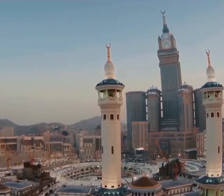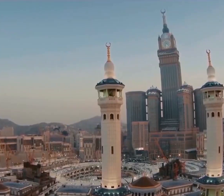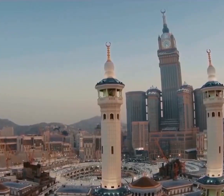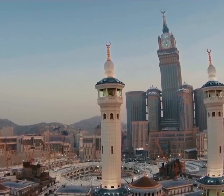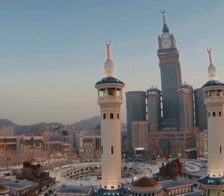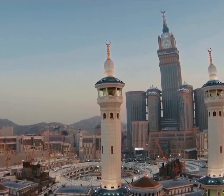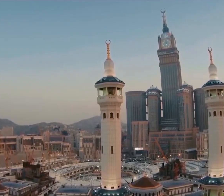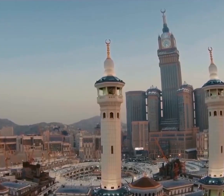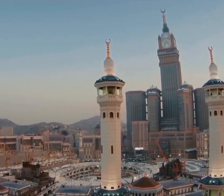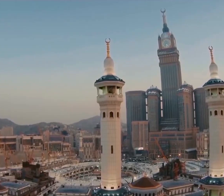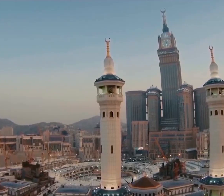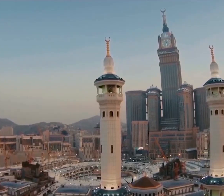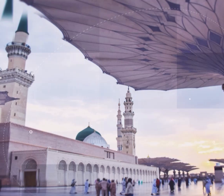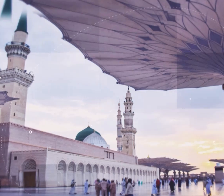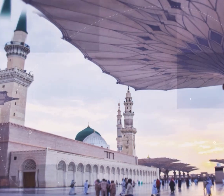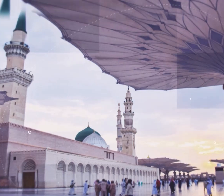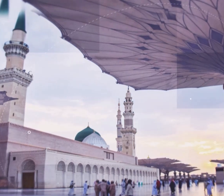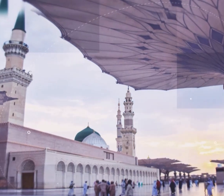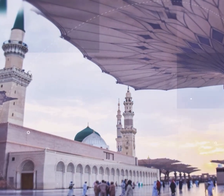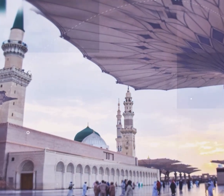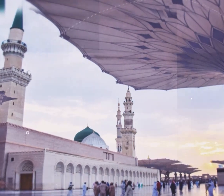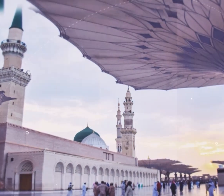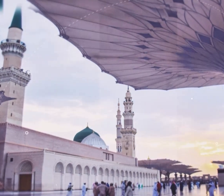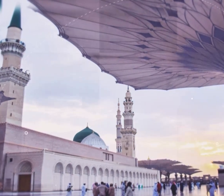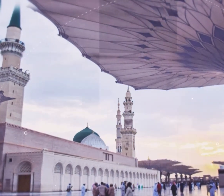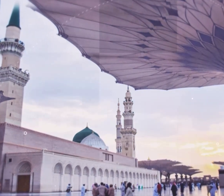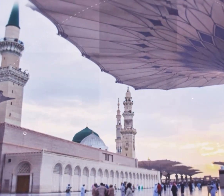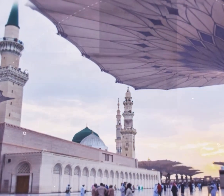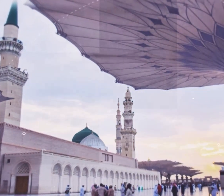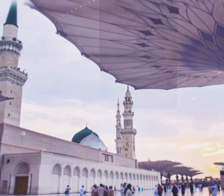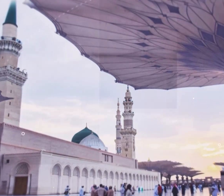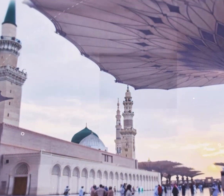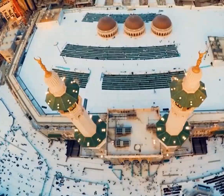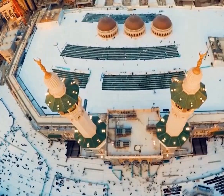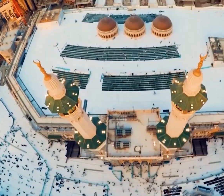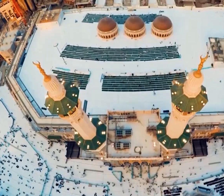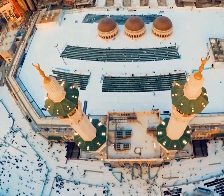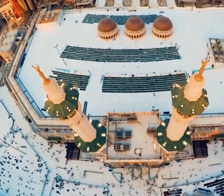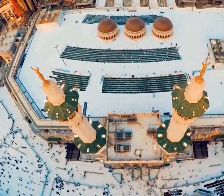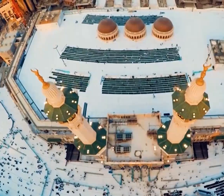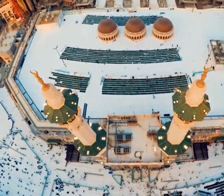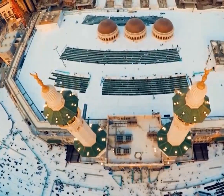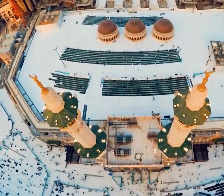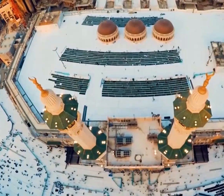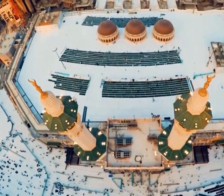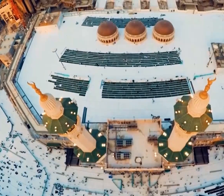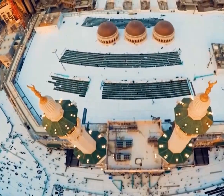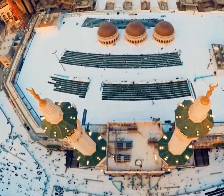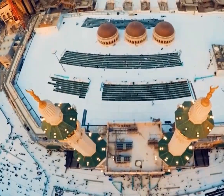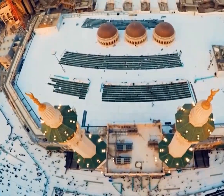الحمدللہ رب العالمین والصلاة والسلام علی خاتم النبیین، اما بعد فاعوذ باللہ من الشیطان